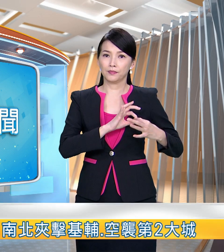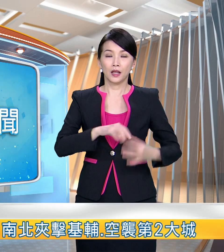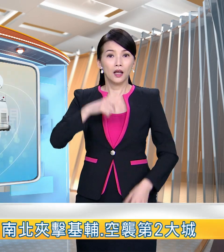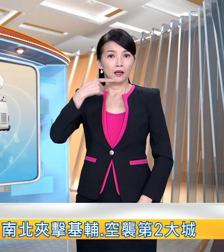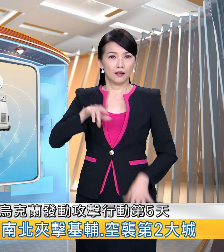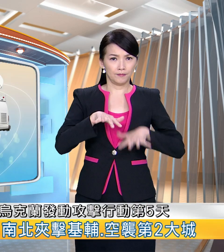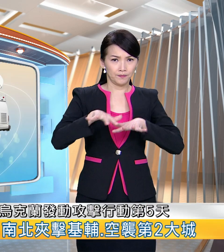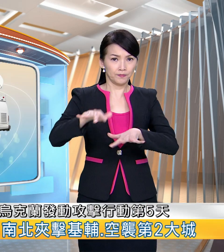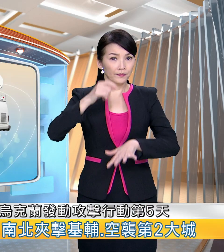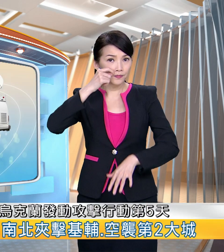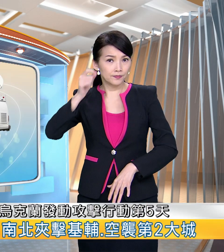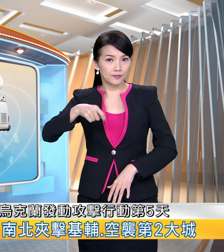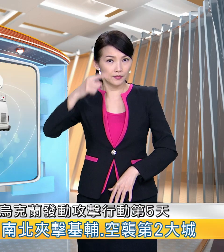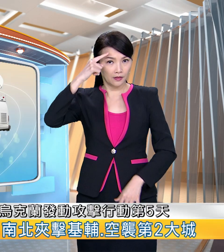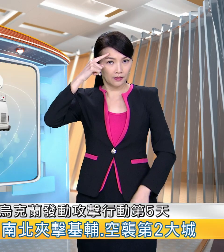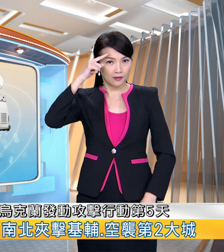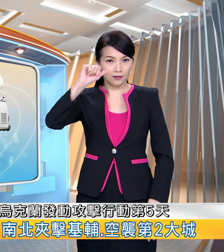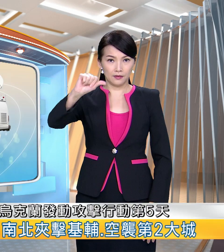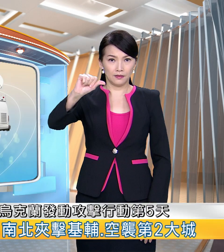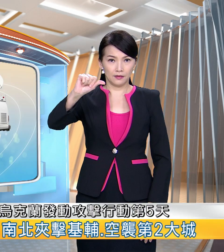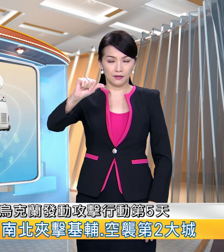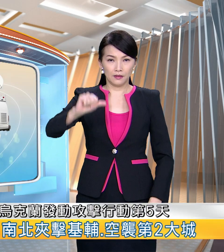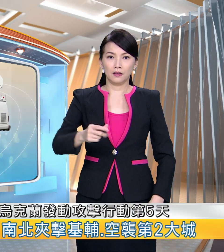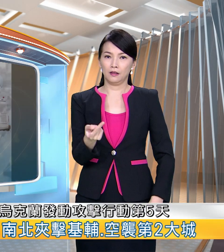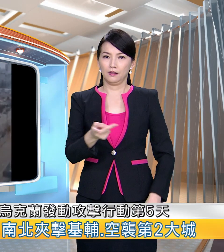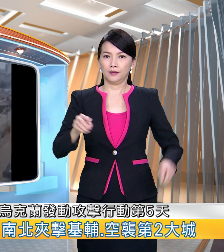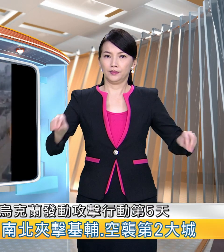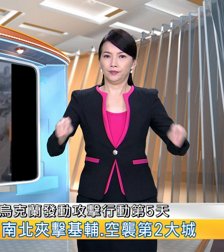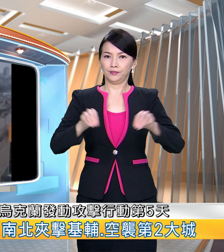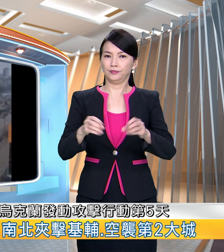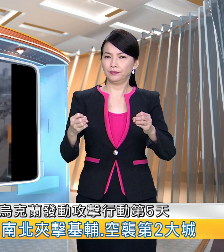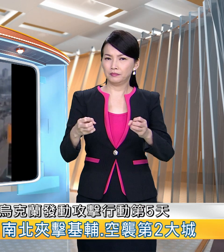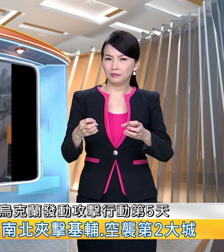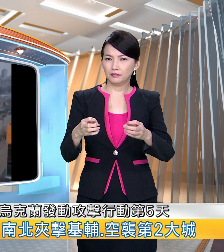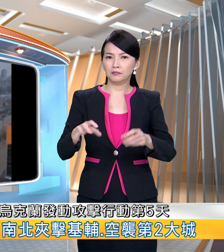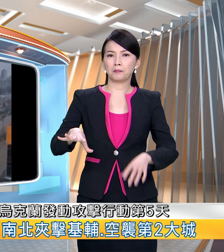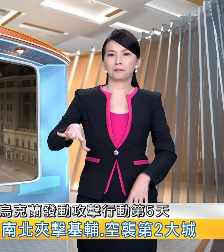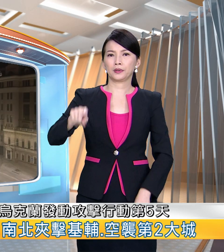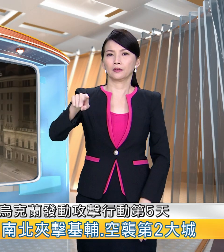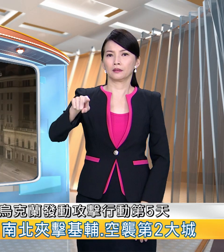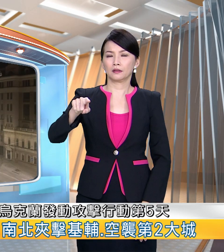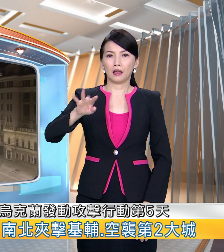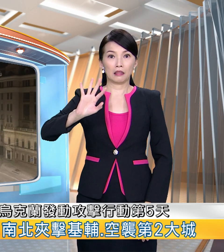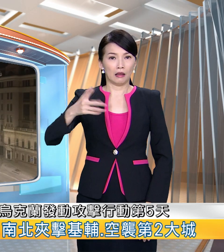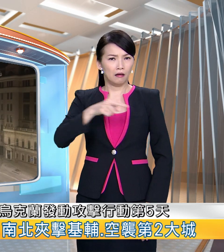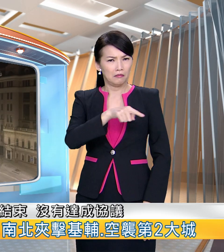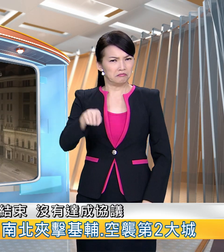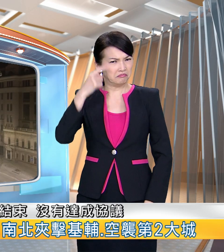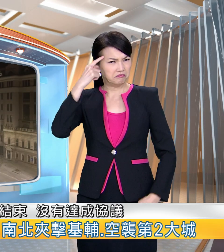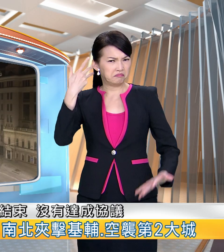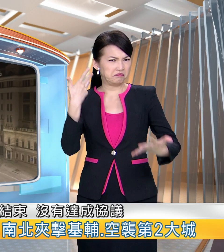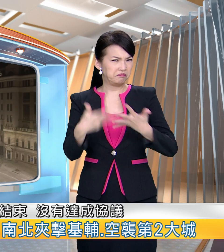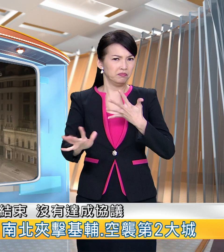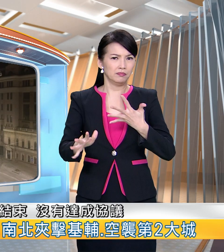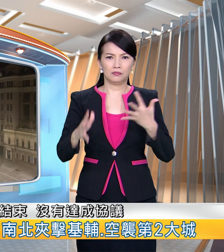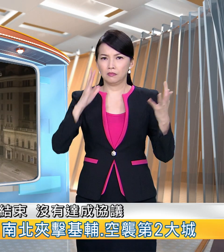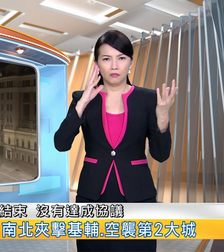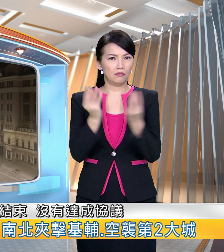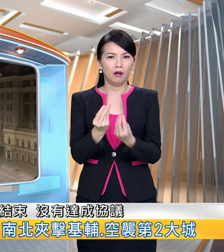罗斯持续对乌克兰发动攻击行动第5天，俄乌首轮谈判